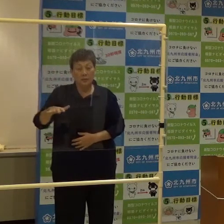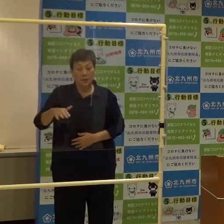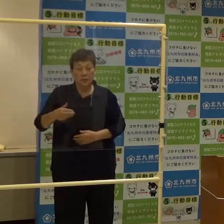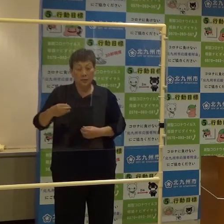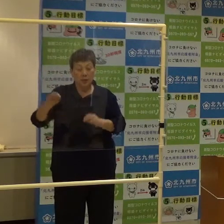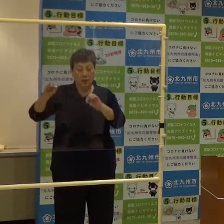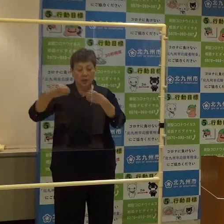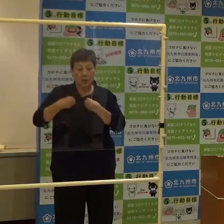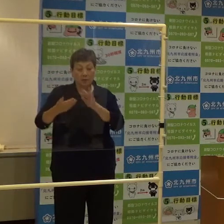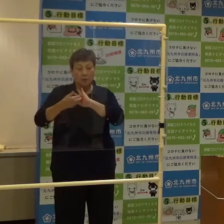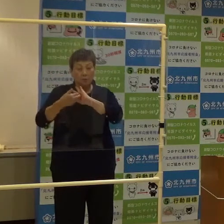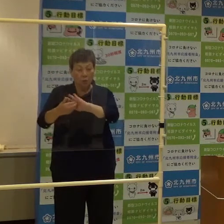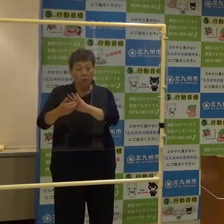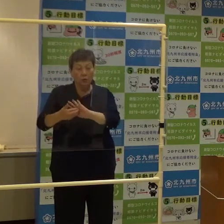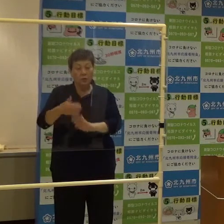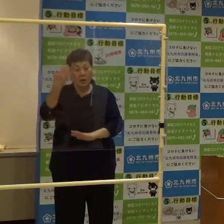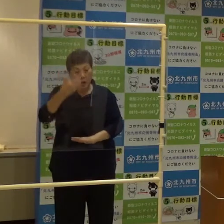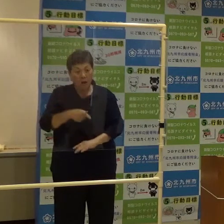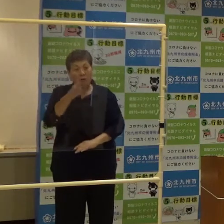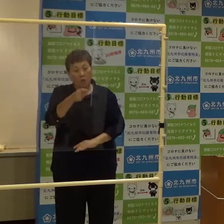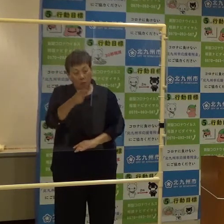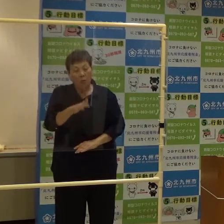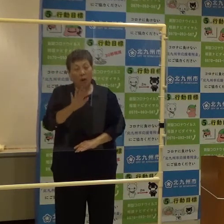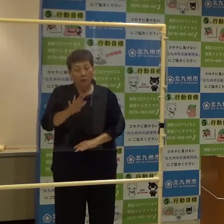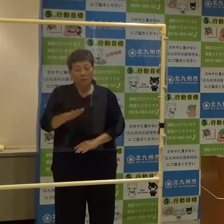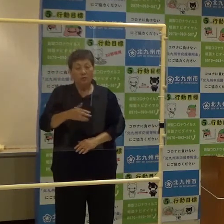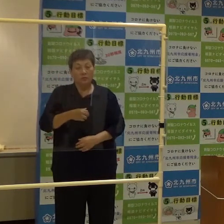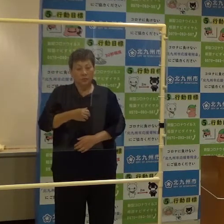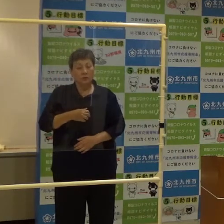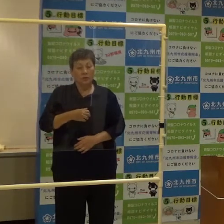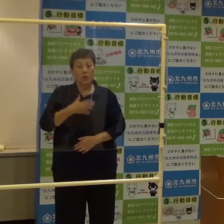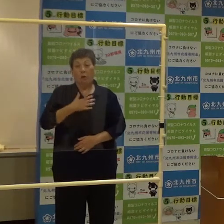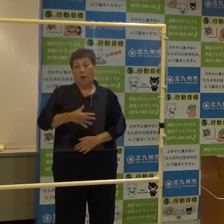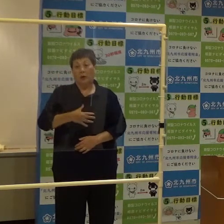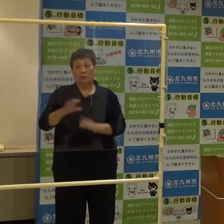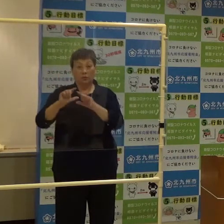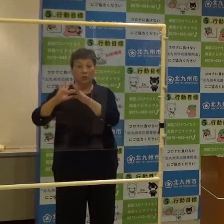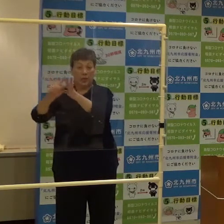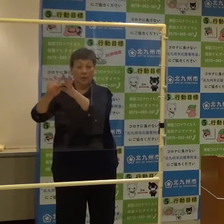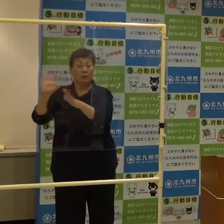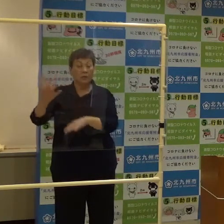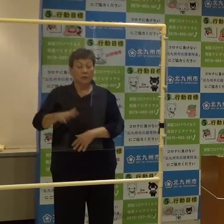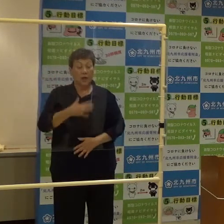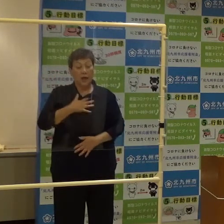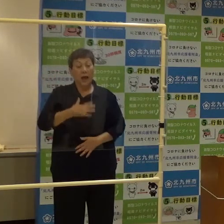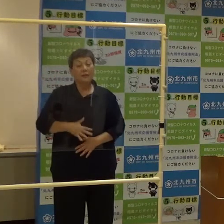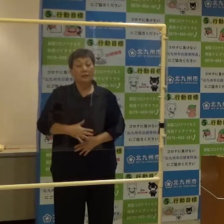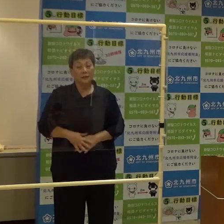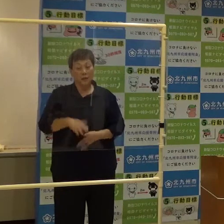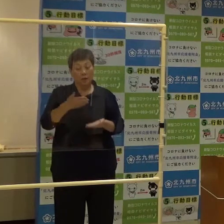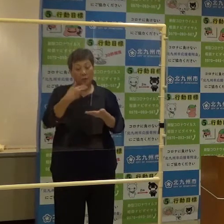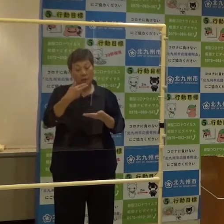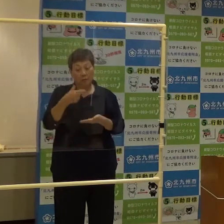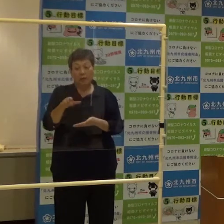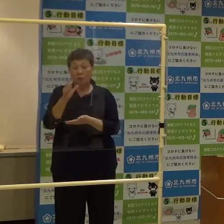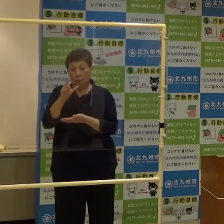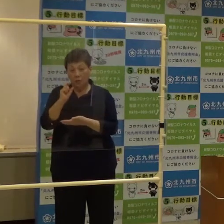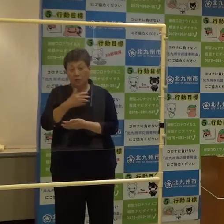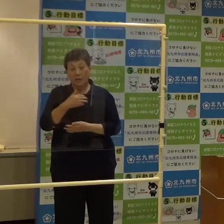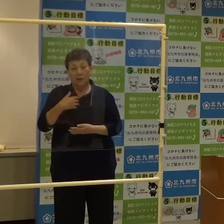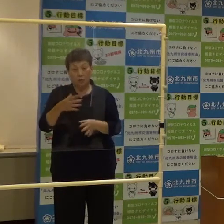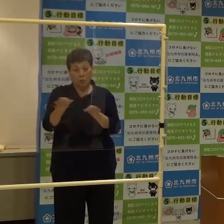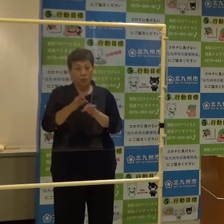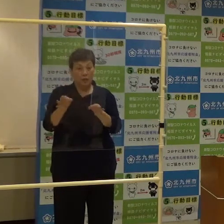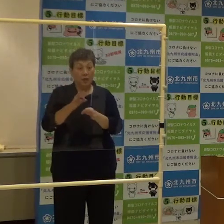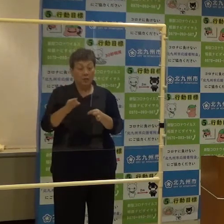防止の取り組みを分かりやすくお伝えをいただくわけであります。 安心して飲食を楽しんでいただける店